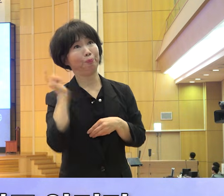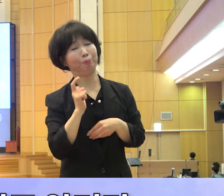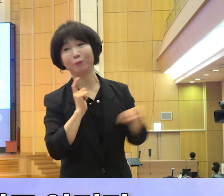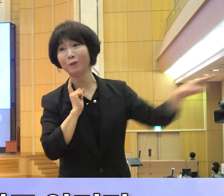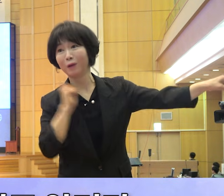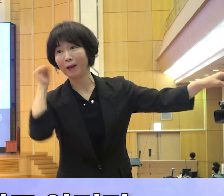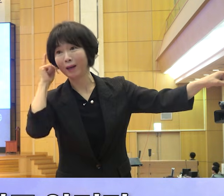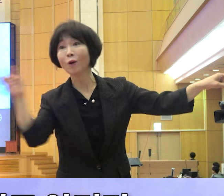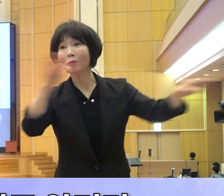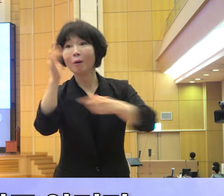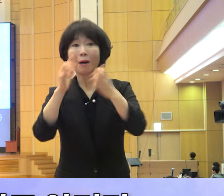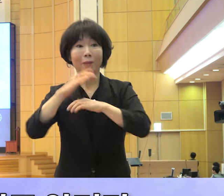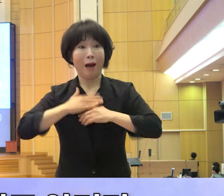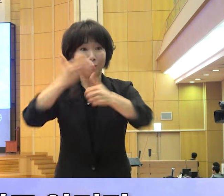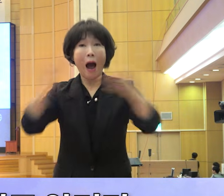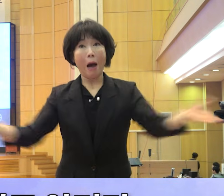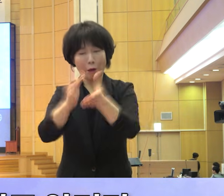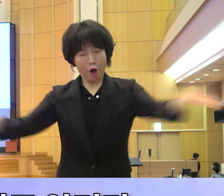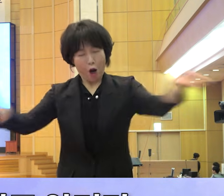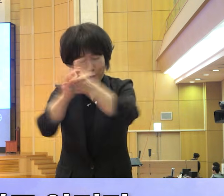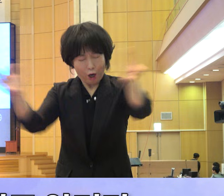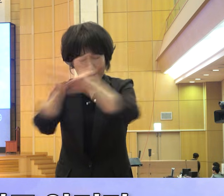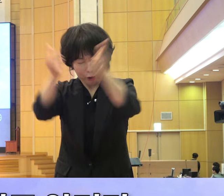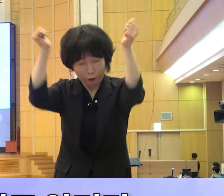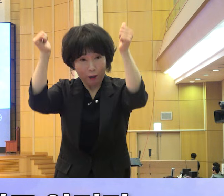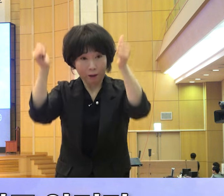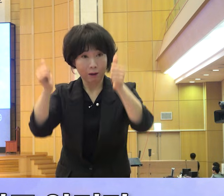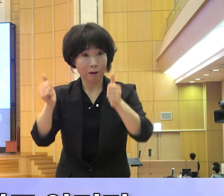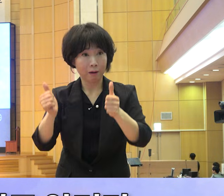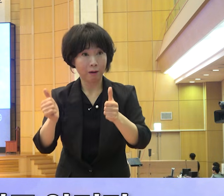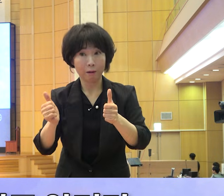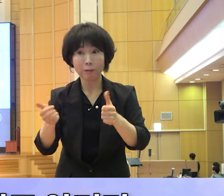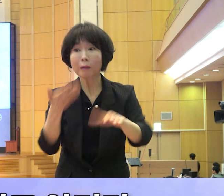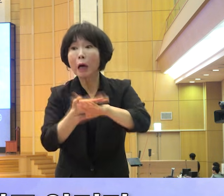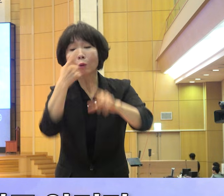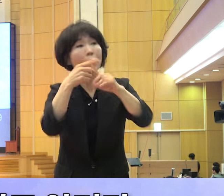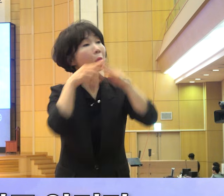옛날에는요, 아멘을 하면요, 목사님들이 야단치고 출교시켰어요.